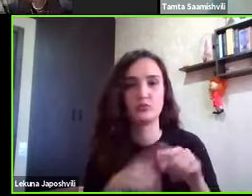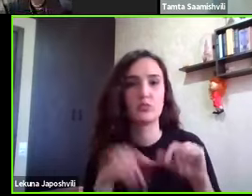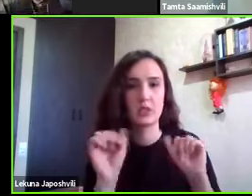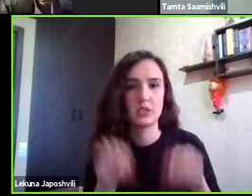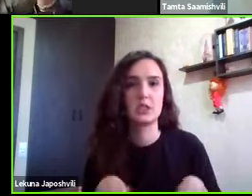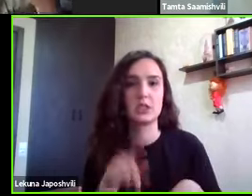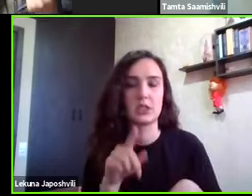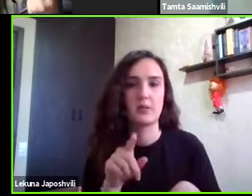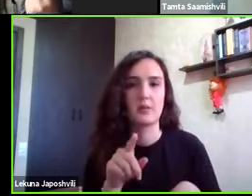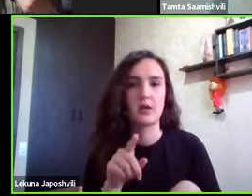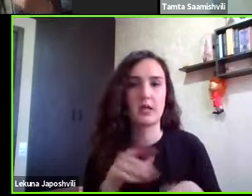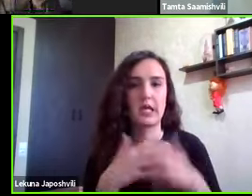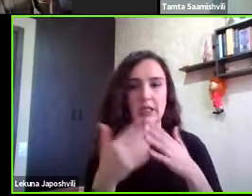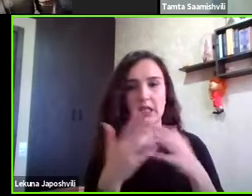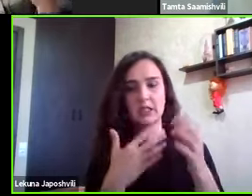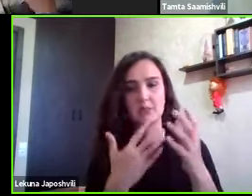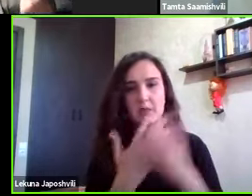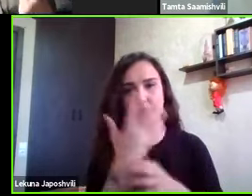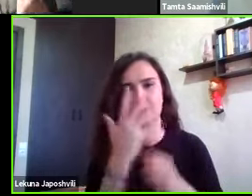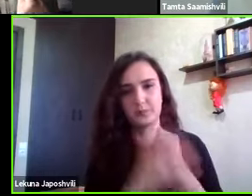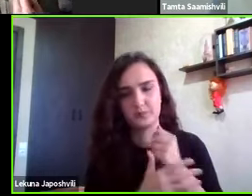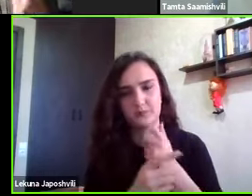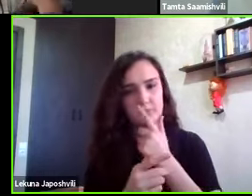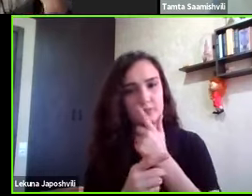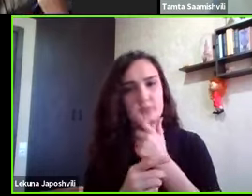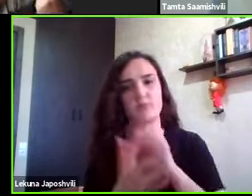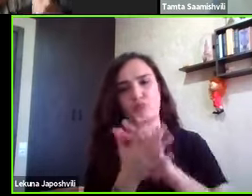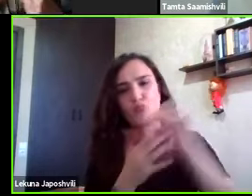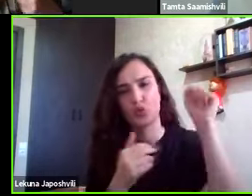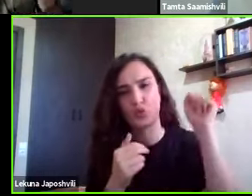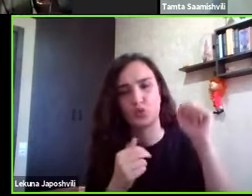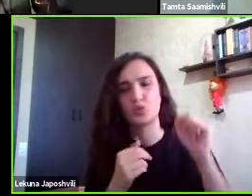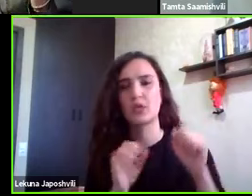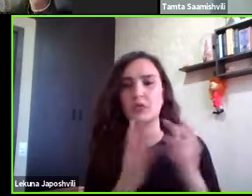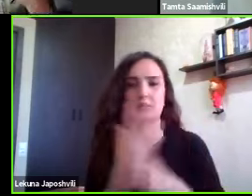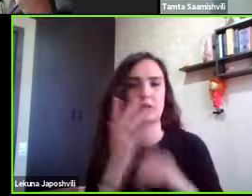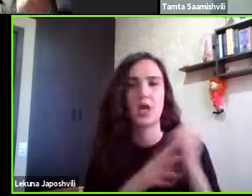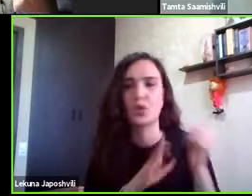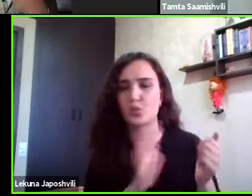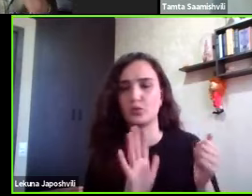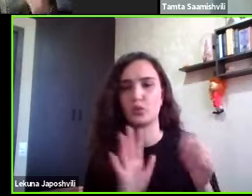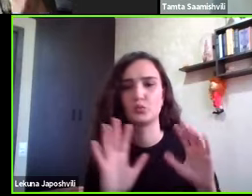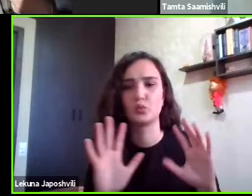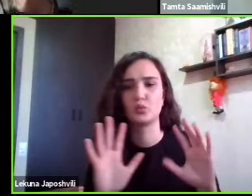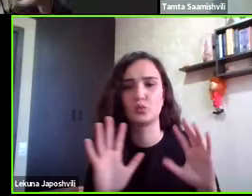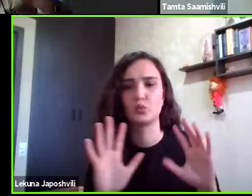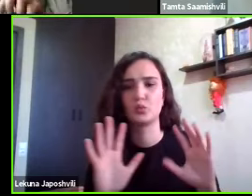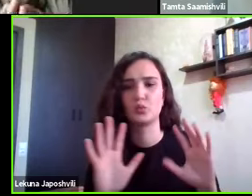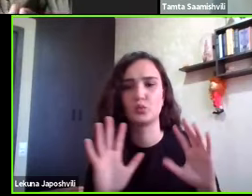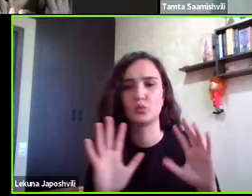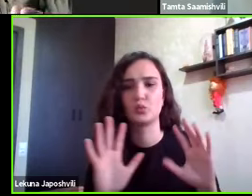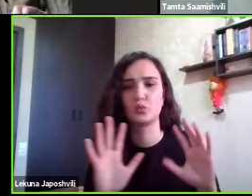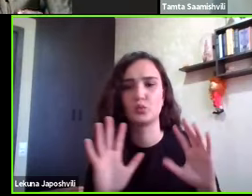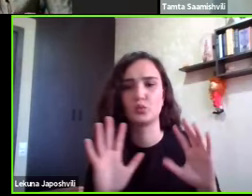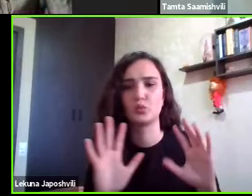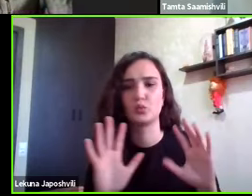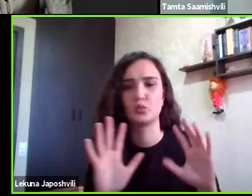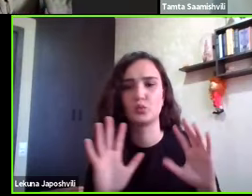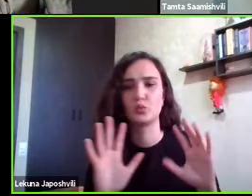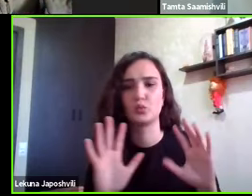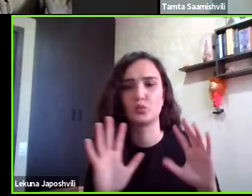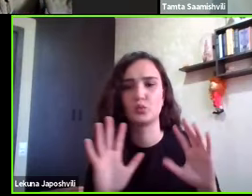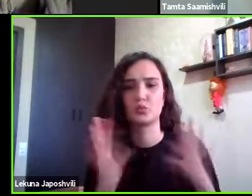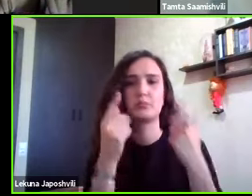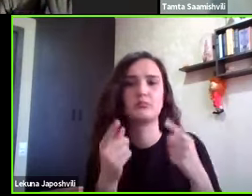მექანიკურად, ვთქვათ, ხელთათმანს გაუკეთებთ, ის ხელთათმანი მოიძროს, ან არეკეთოს, ან უცებ წაიღოს და აუცილებელი ალბათ რომ ჩვენ